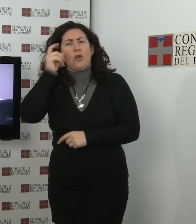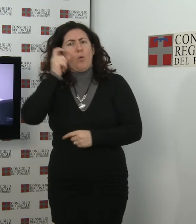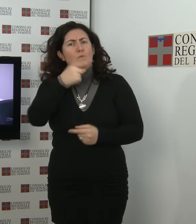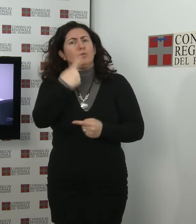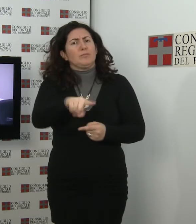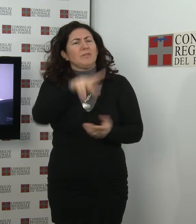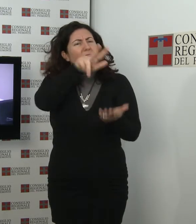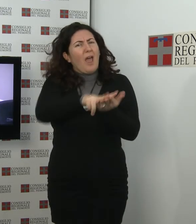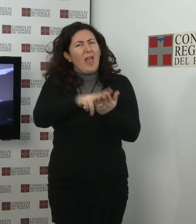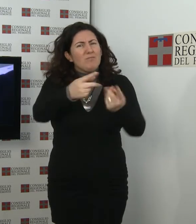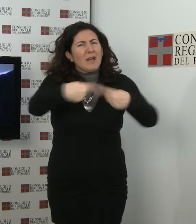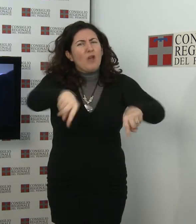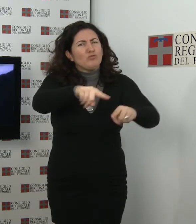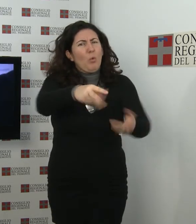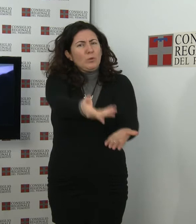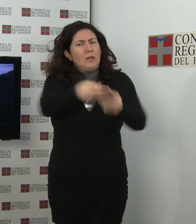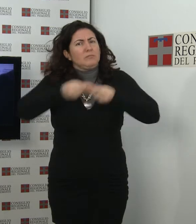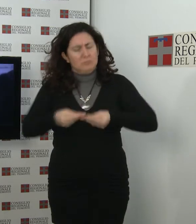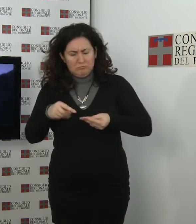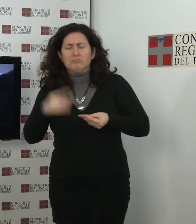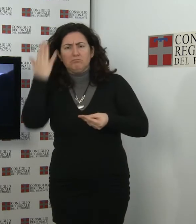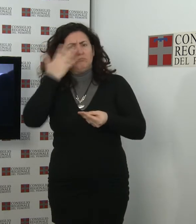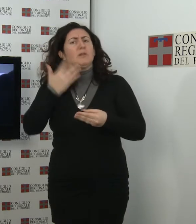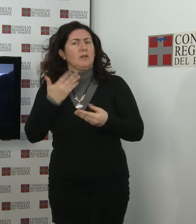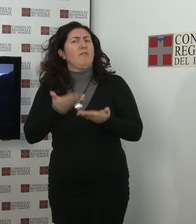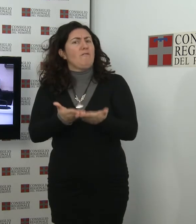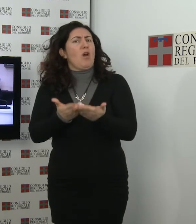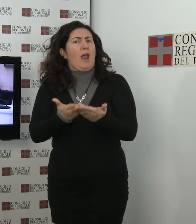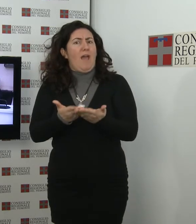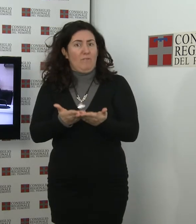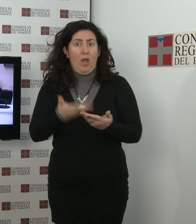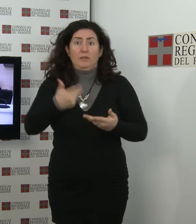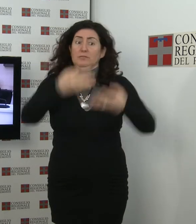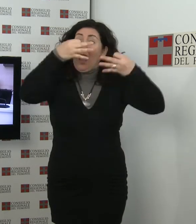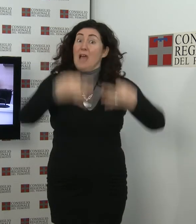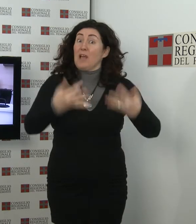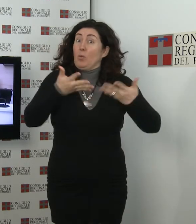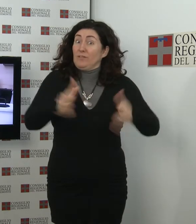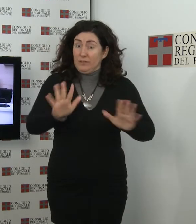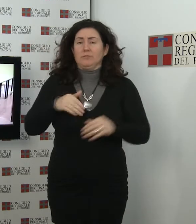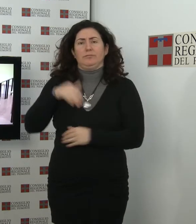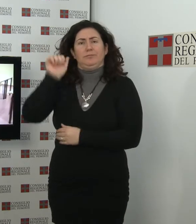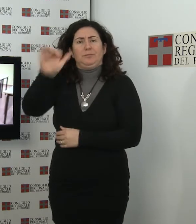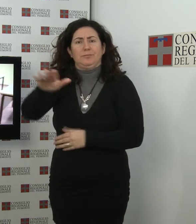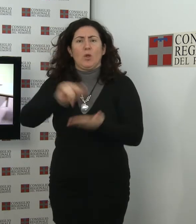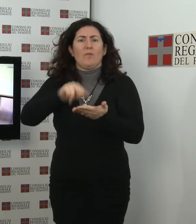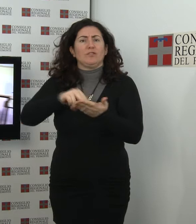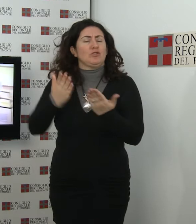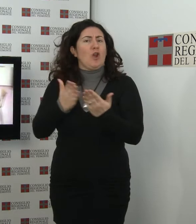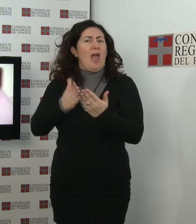della Giunta che ora, dopo l'approvazione definitiva dell'esecutivo, verrà trasmessa all'ufficio scolastico regionale. La trattazione dell'argomento è